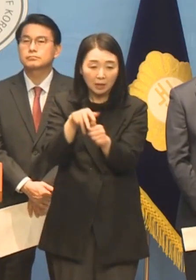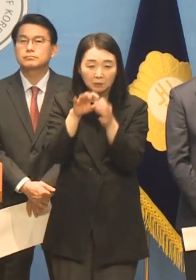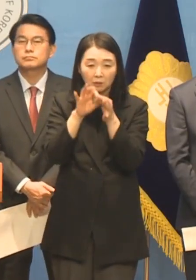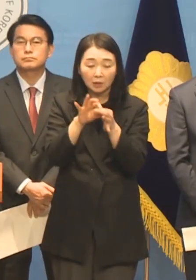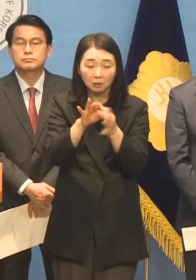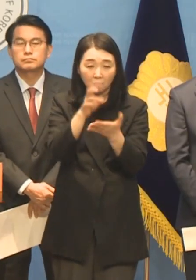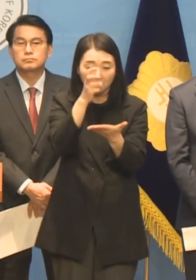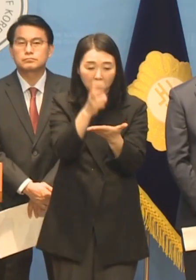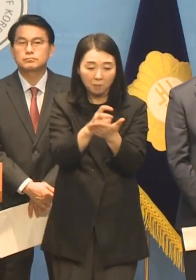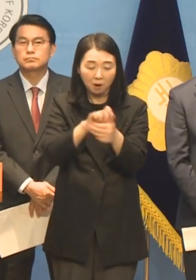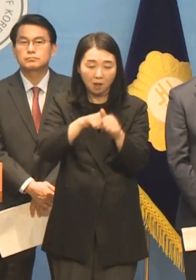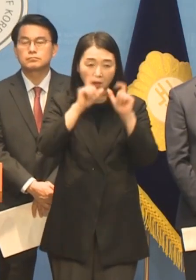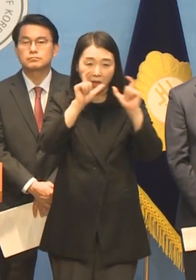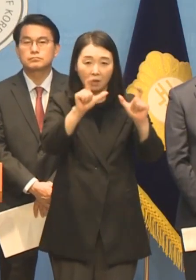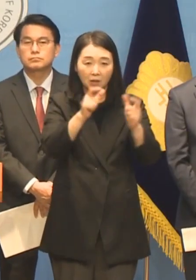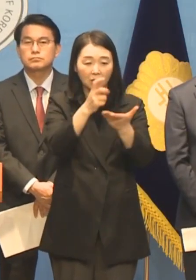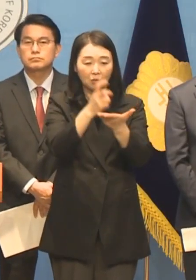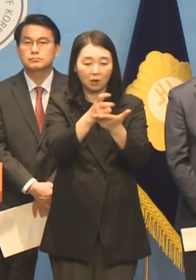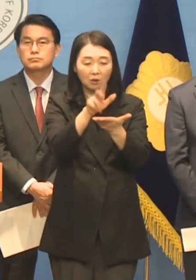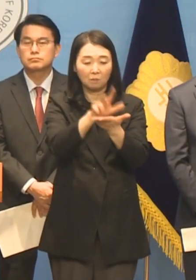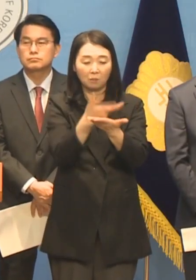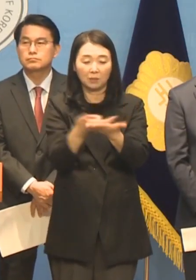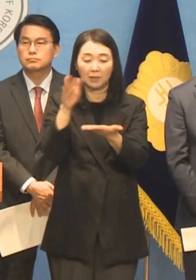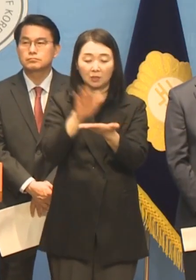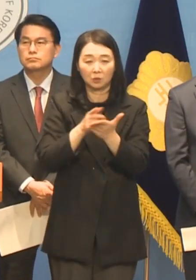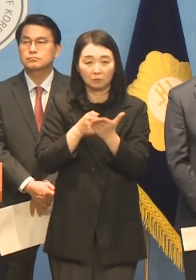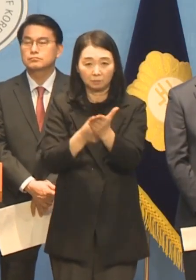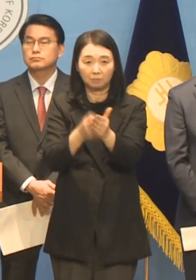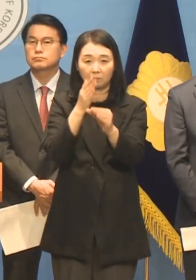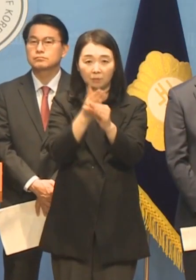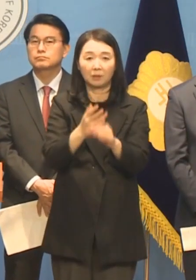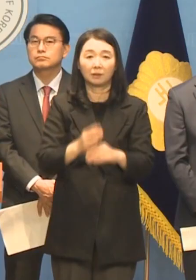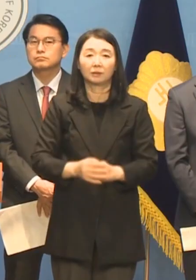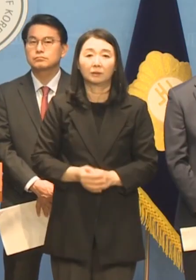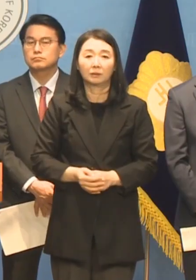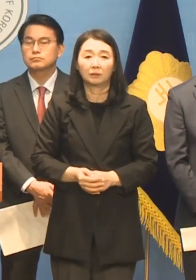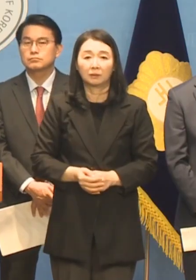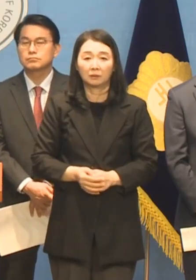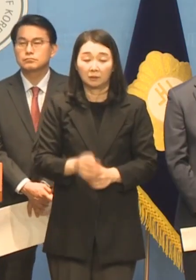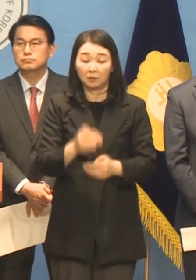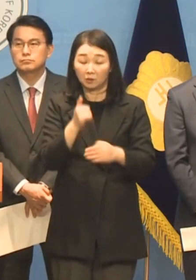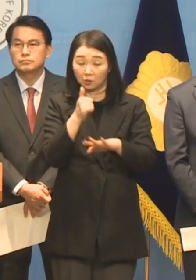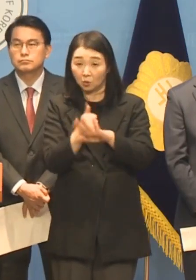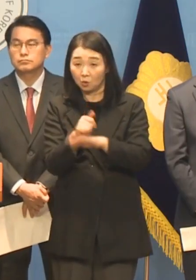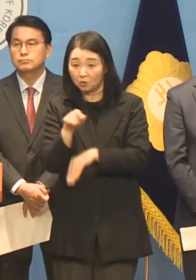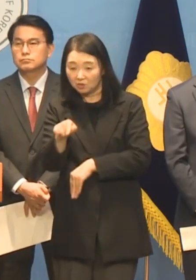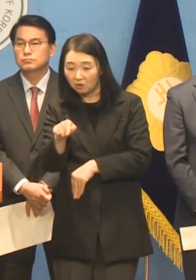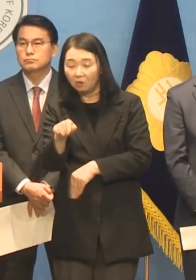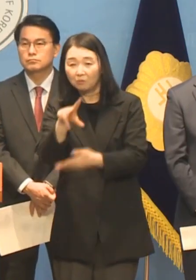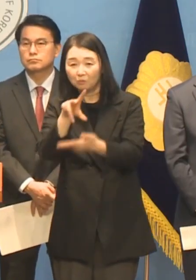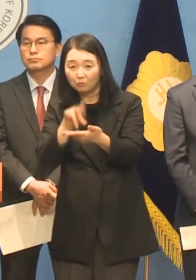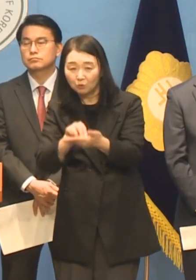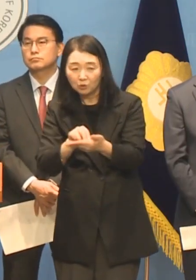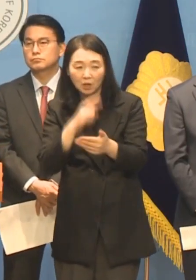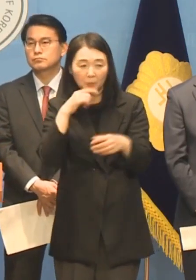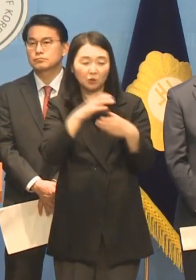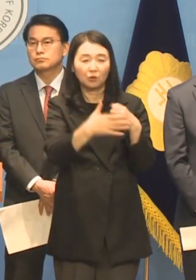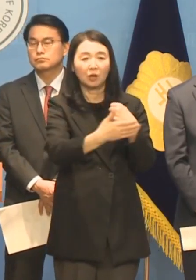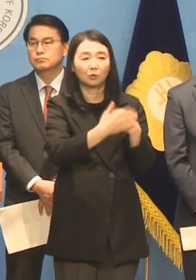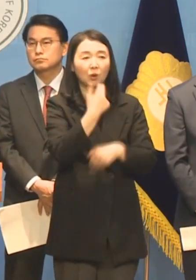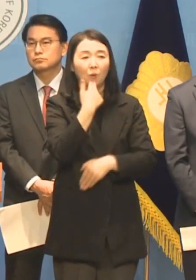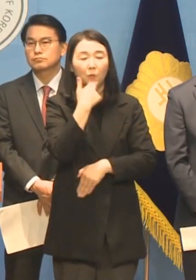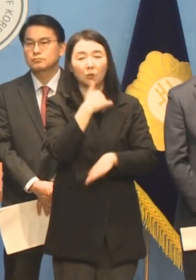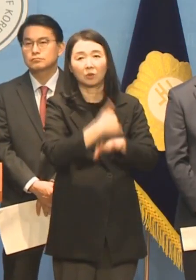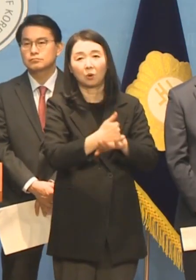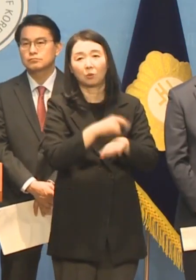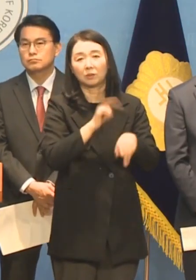있도록 하자는 관련법 개정을 추진하고 있는데 이에 대해서도 민주당은 협조를 해주지 않고